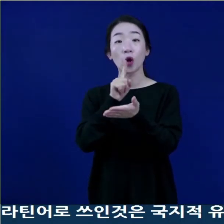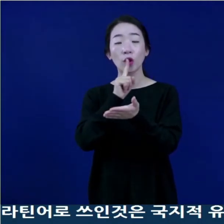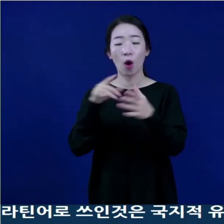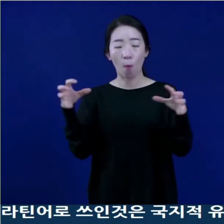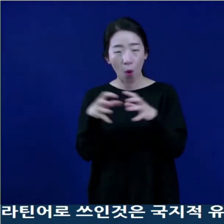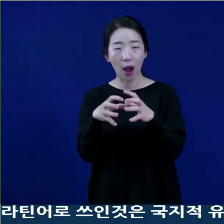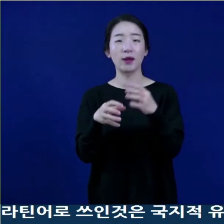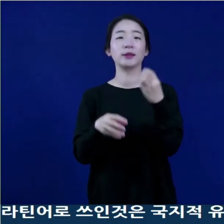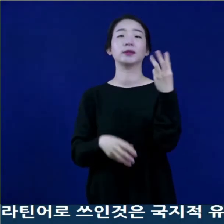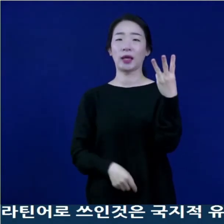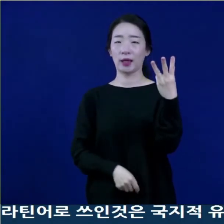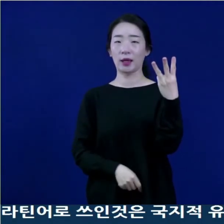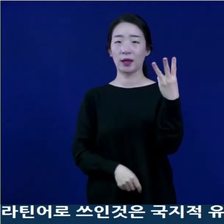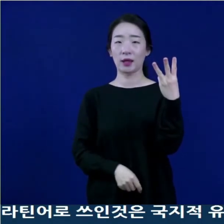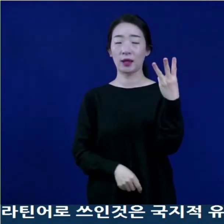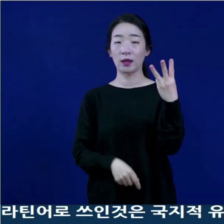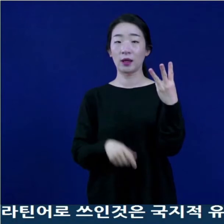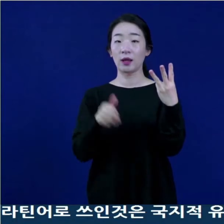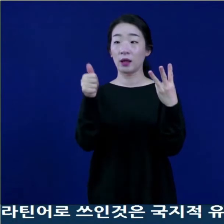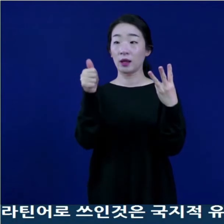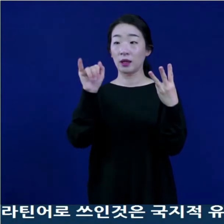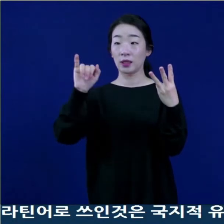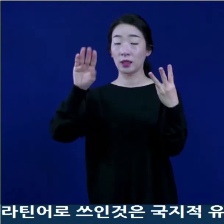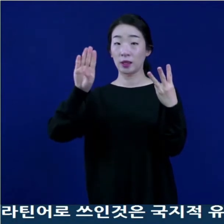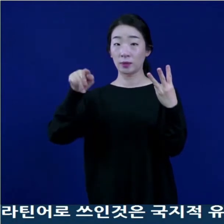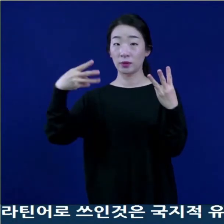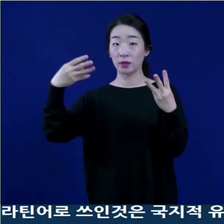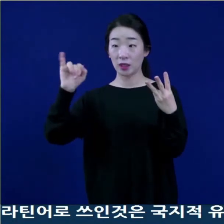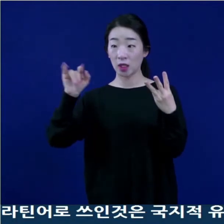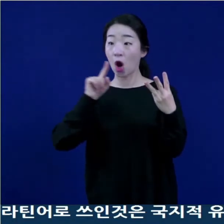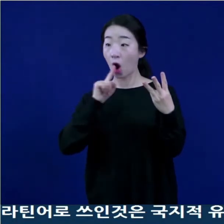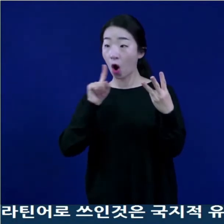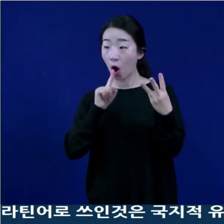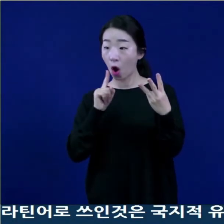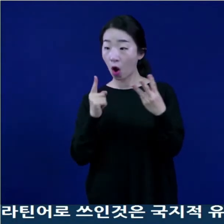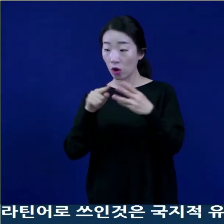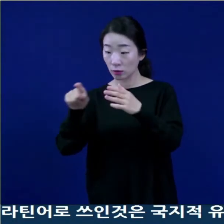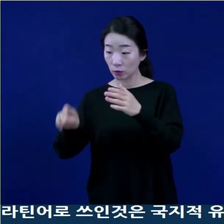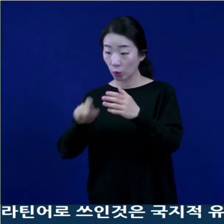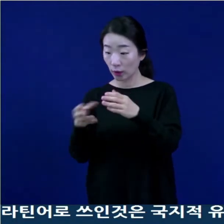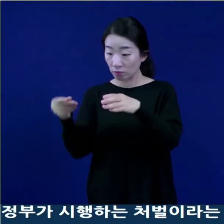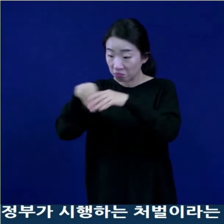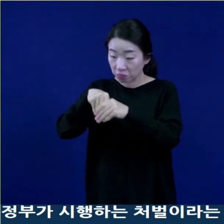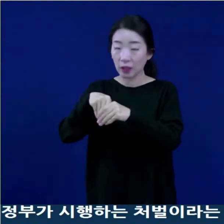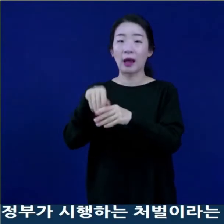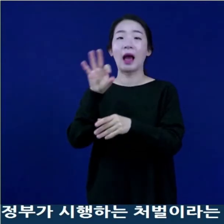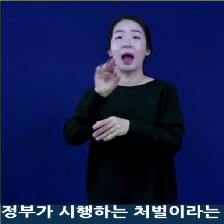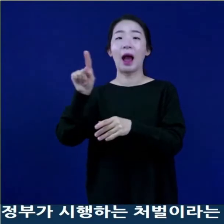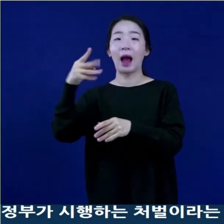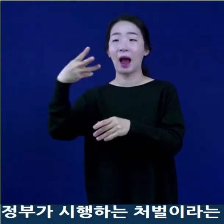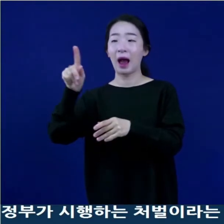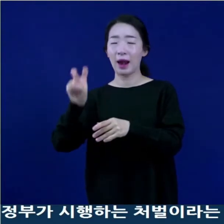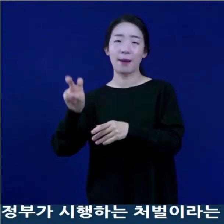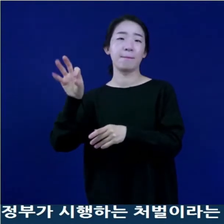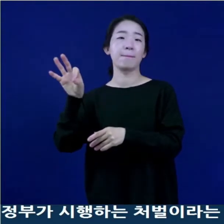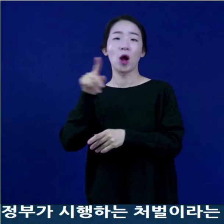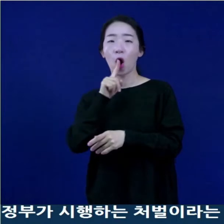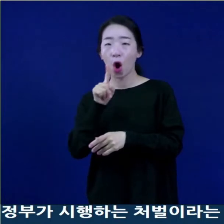겁니다. 만약 히브리어 속에 아람어를 포함시킨다면 이것은 분명히 맞는 판단입니다. 참